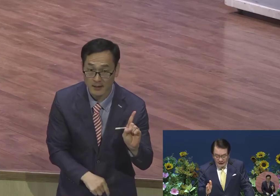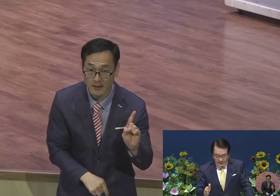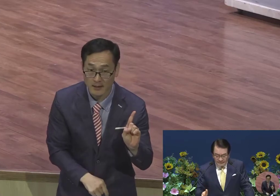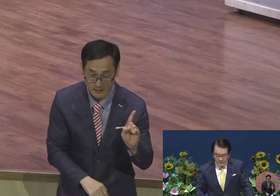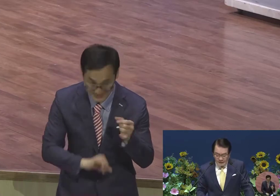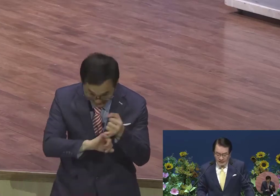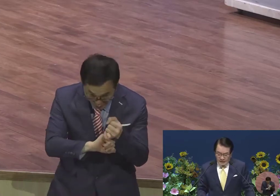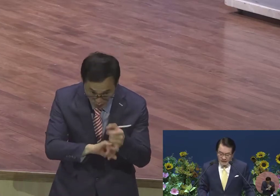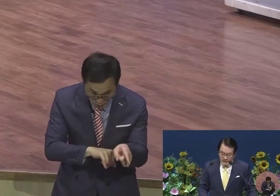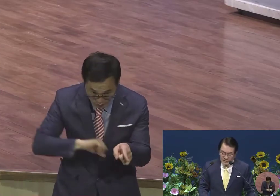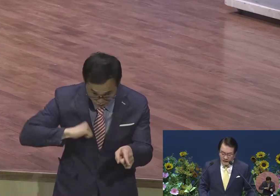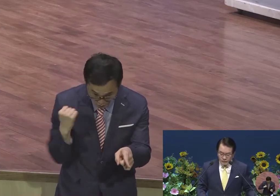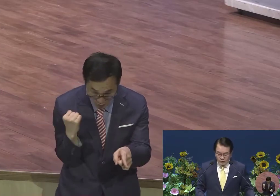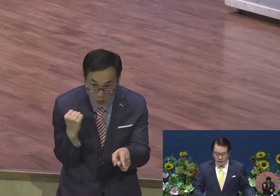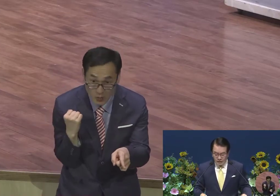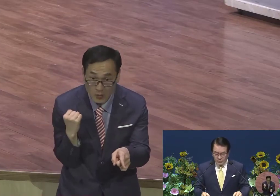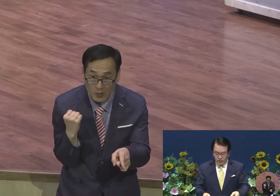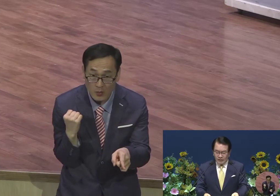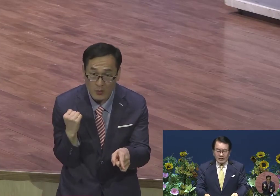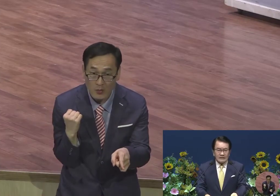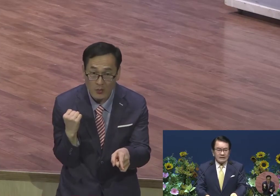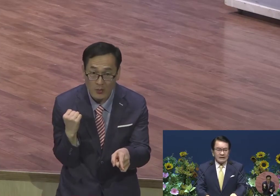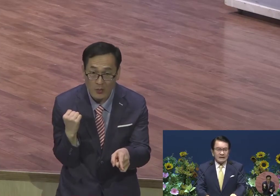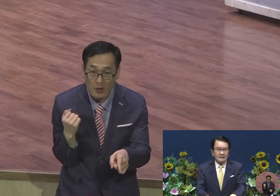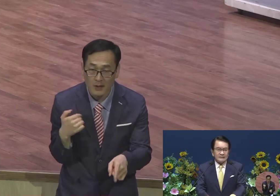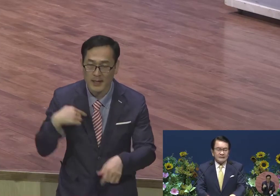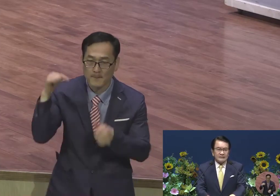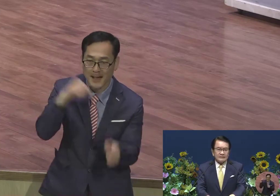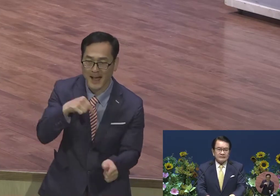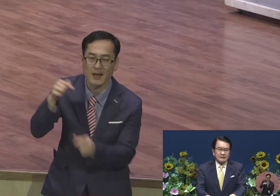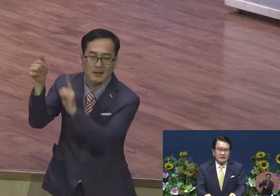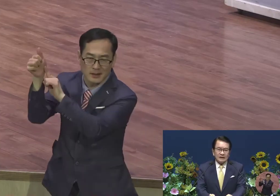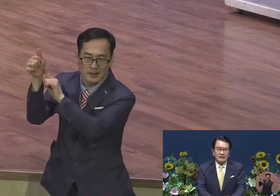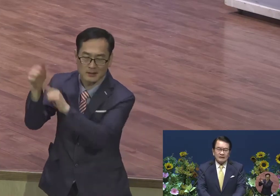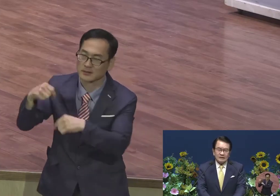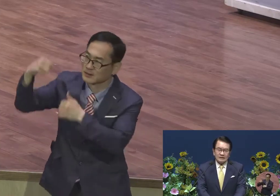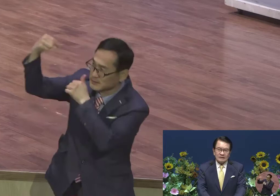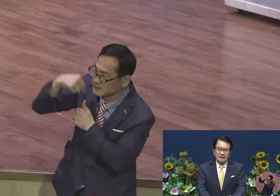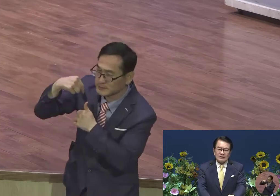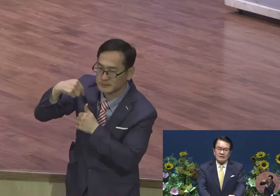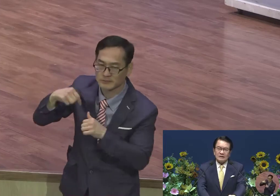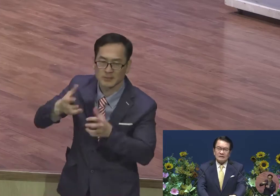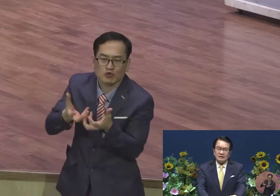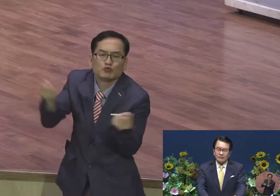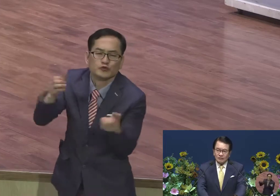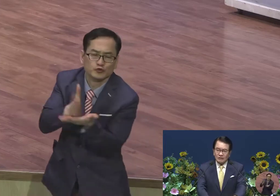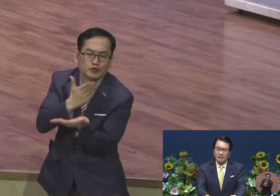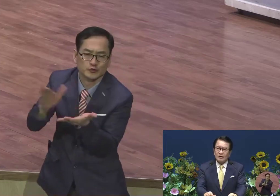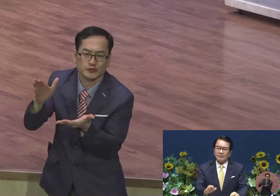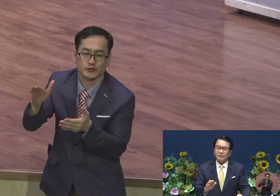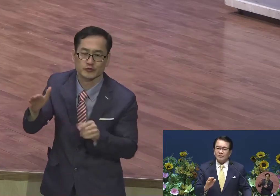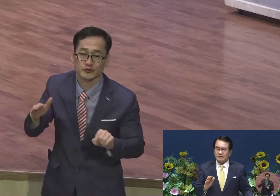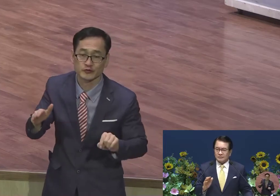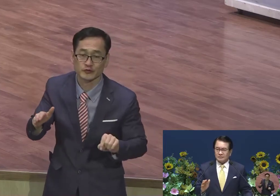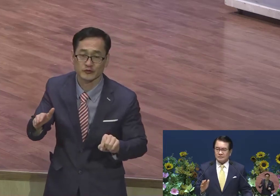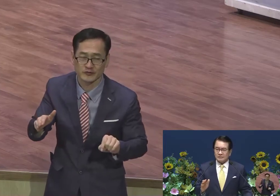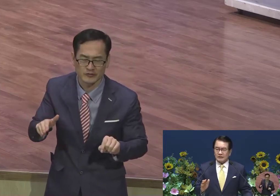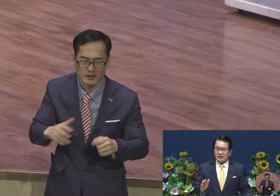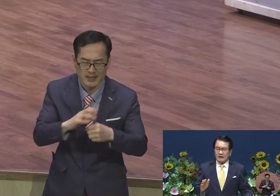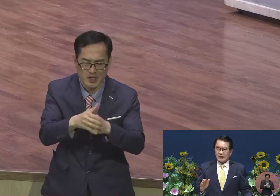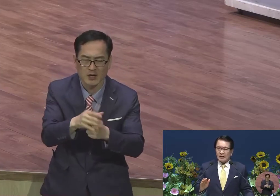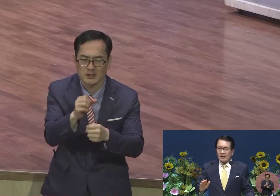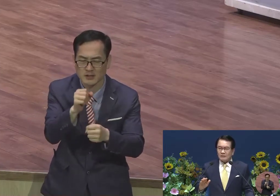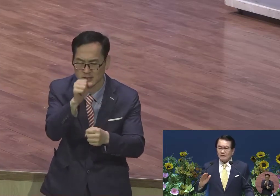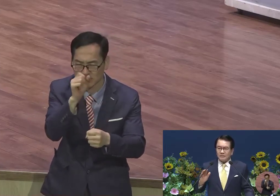했는데 이 약속을 누가 알았냐? 사단이란 영적 존재. 그것도 안 보여요.